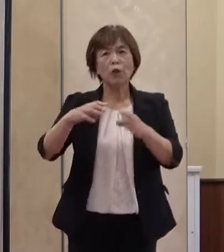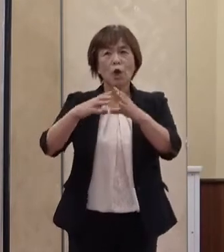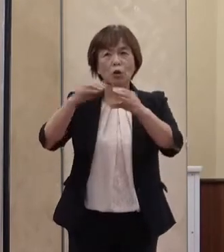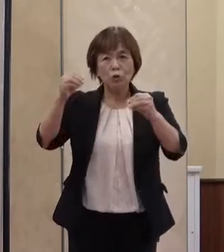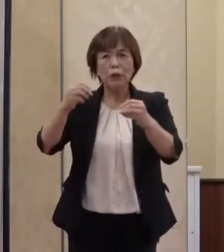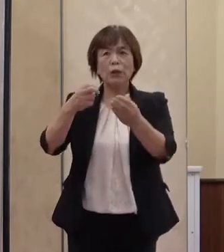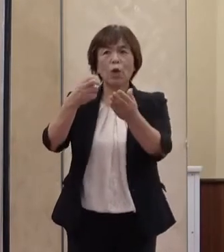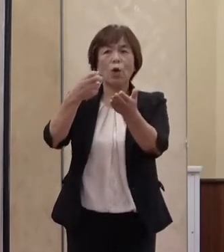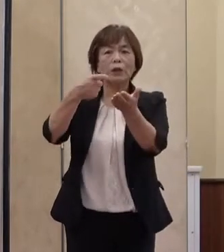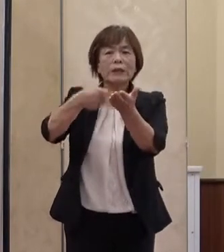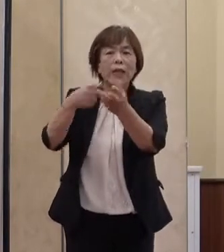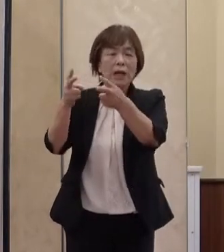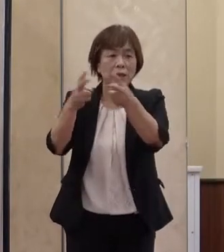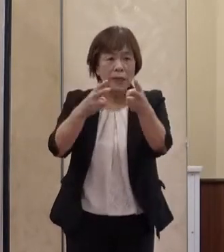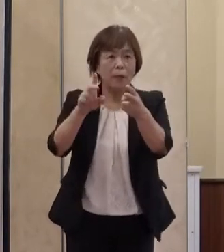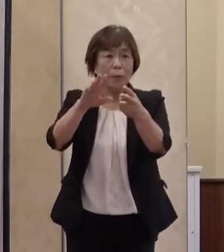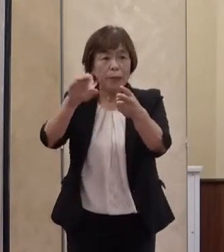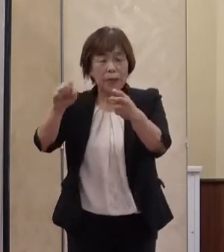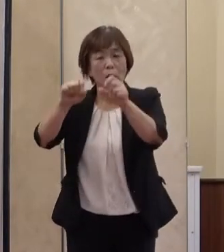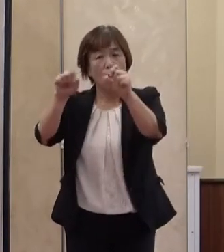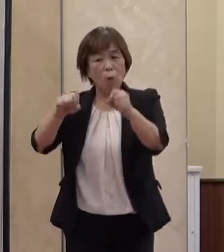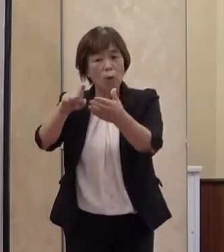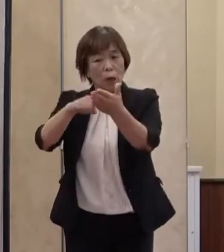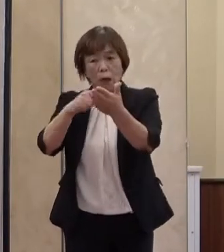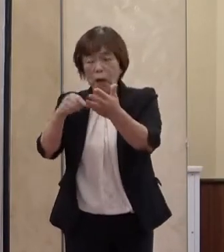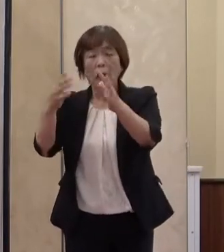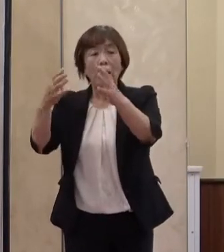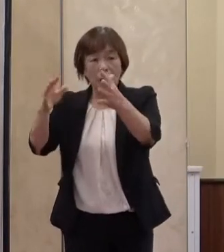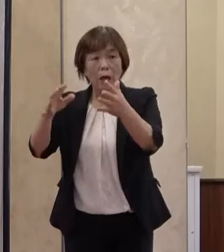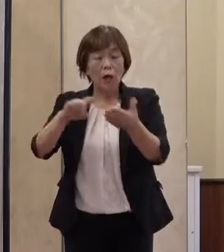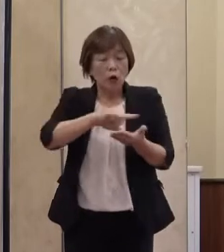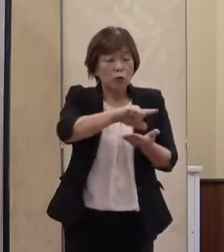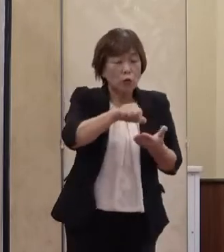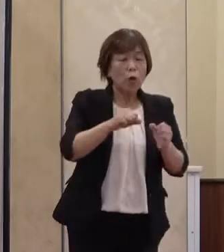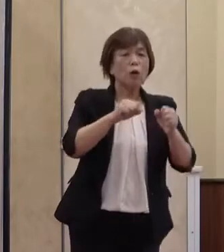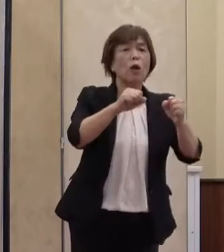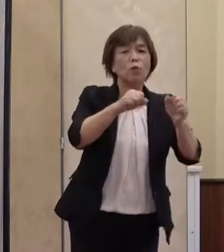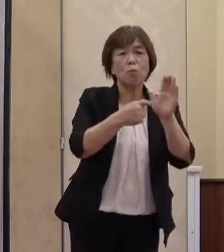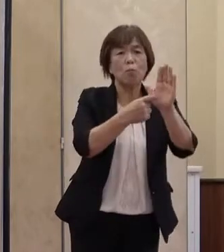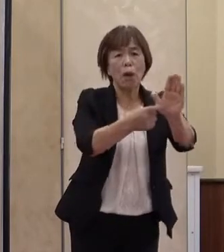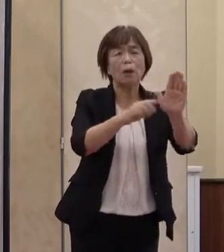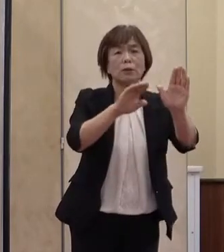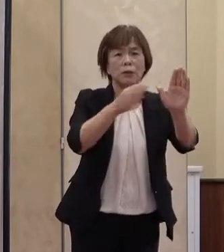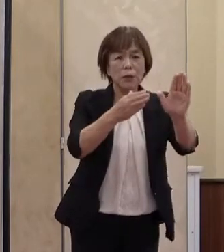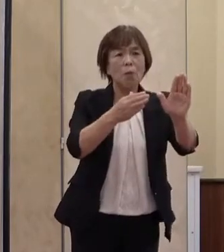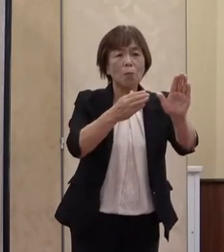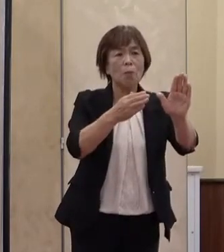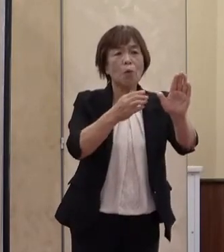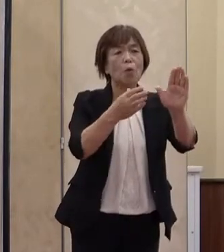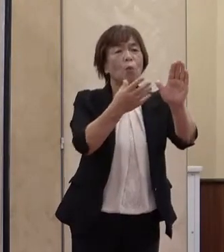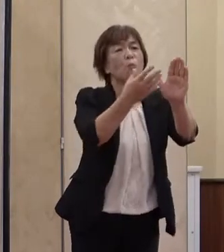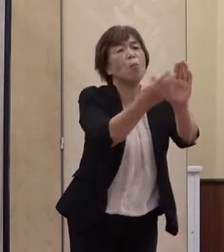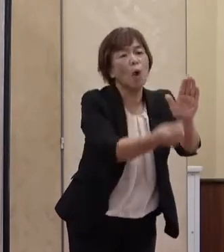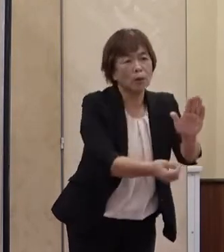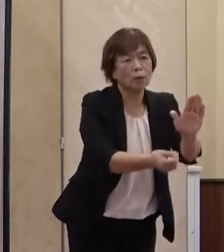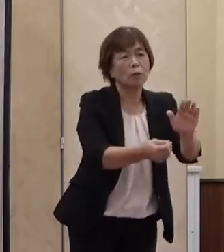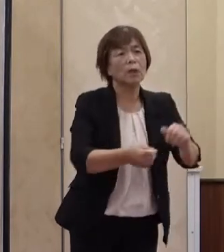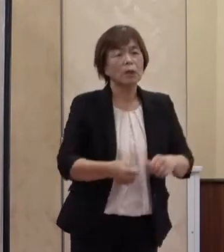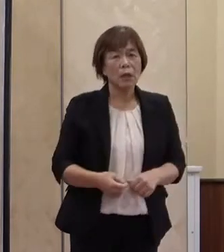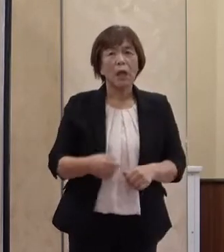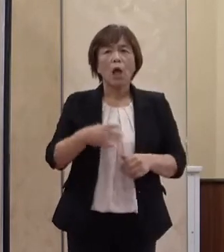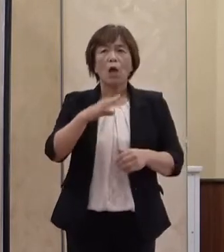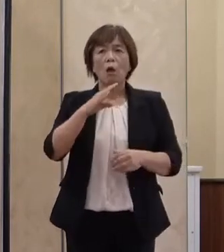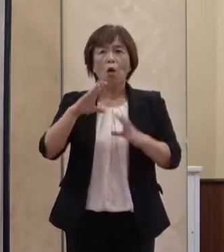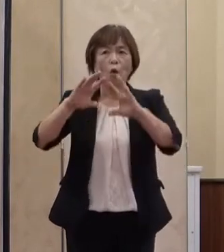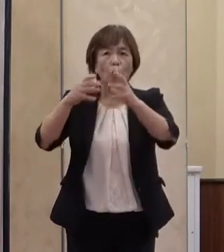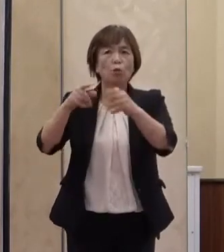ビザが変わらない限りは、いくら地方がこういう金融都市目指すといったところで、宣言倒れで終わってしまう。それがまず国が本